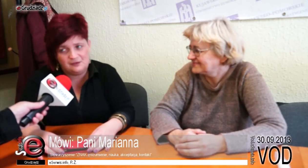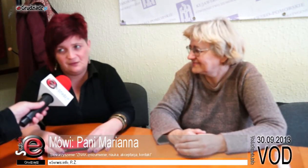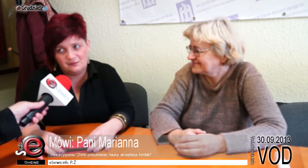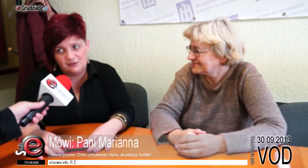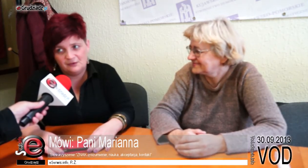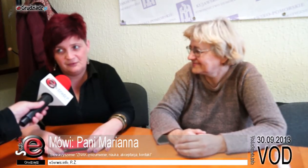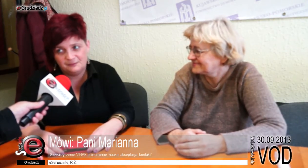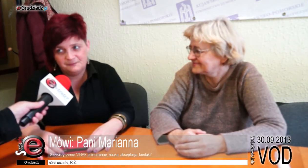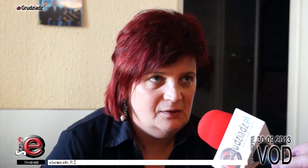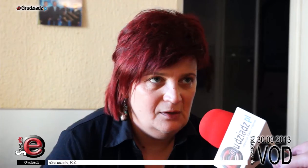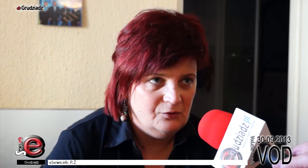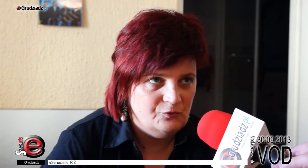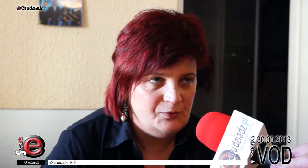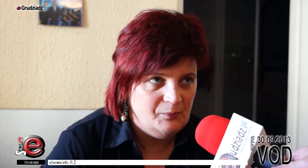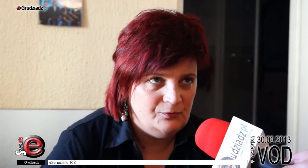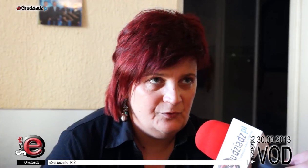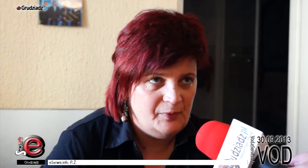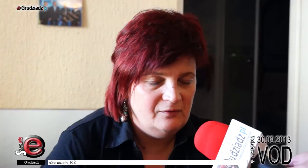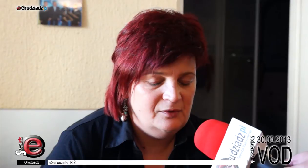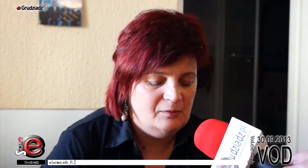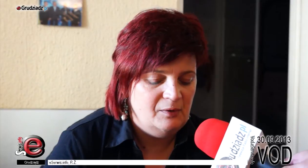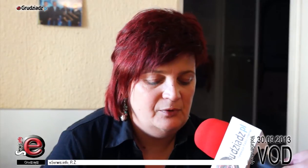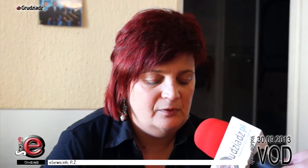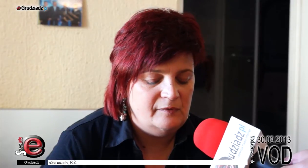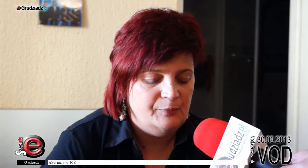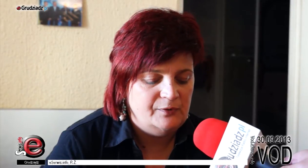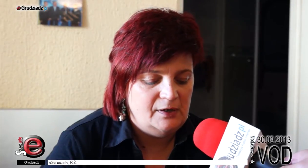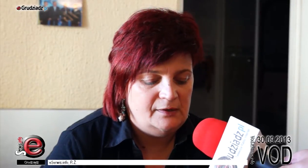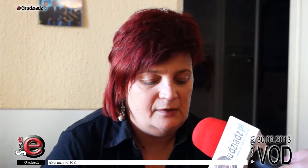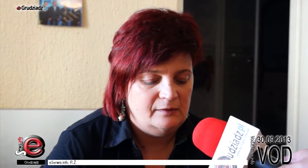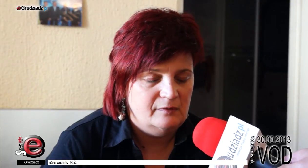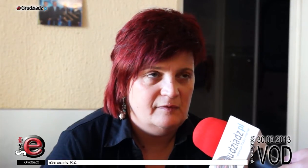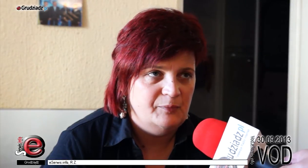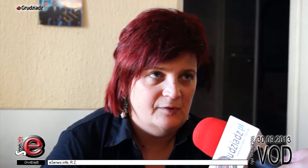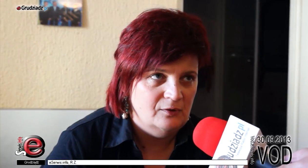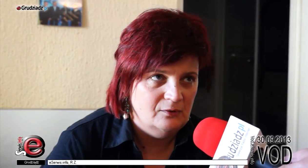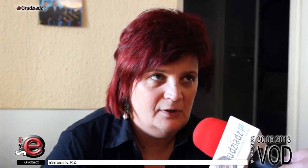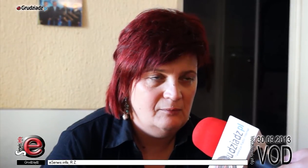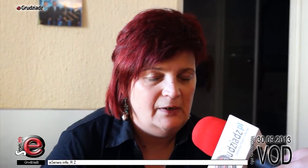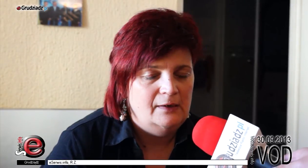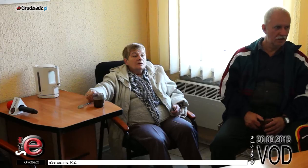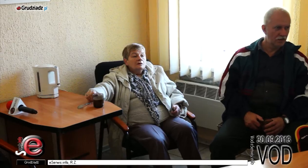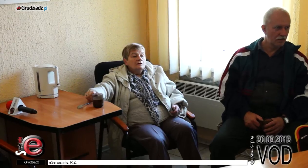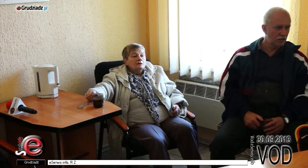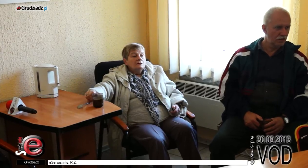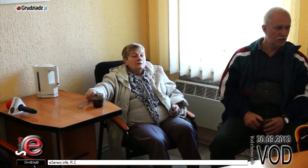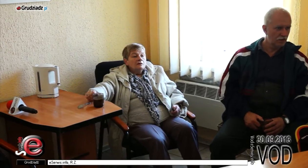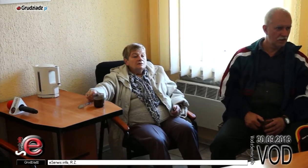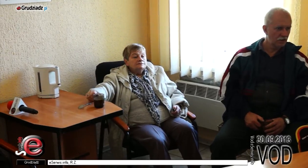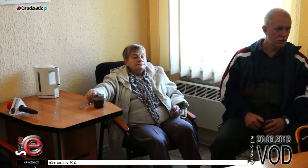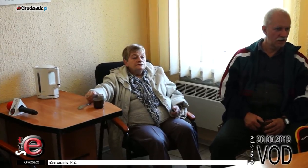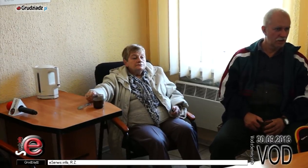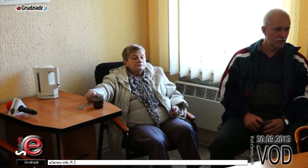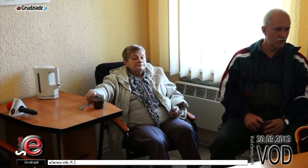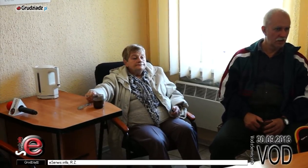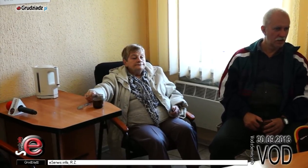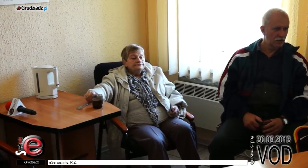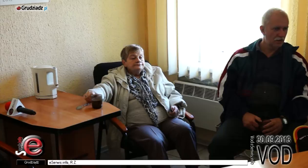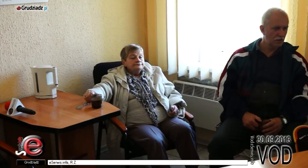język migowy. Siedziba stowarzyszenia mieści się przy ulicy Toruńskiej 29. i zaprasza wszystkich chętnych do pomocy.